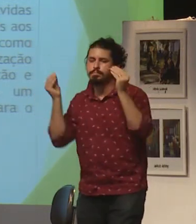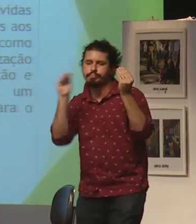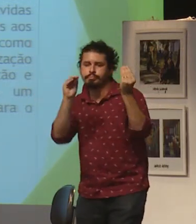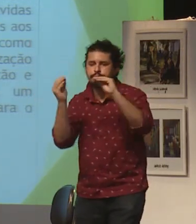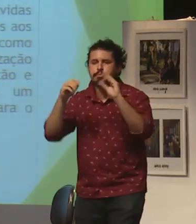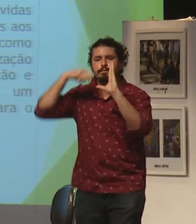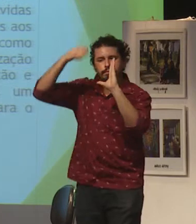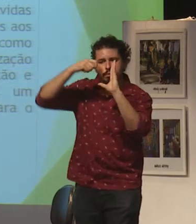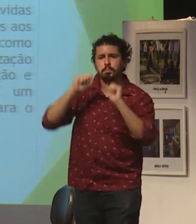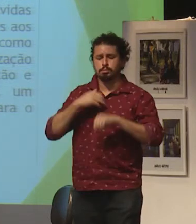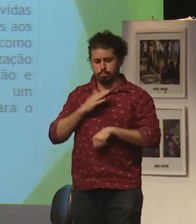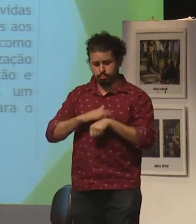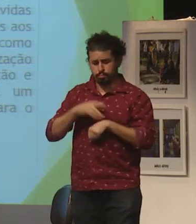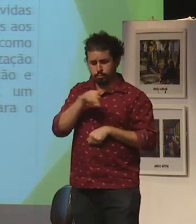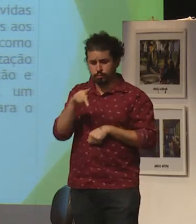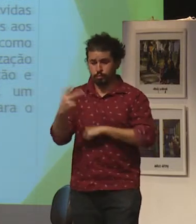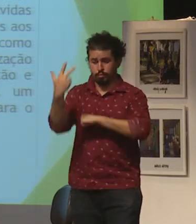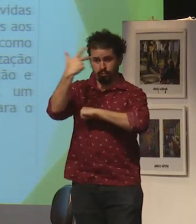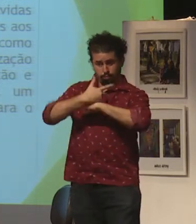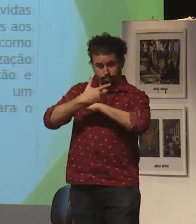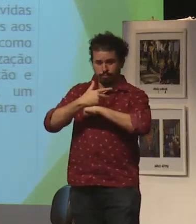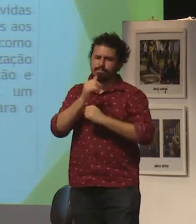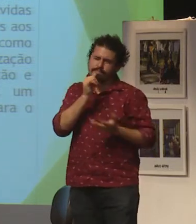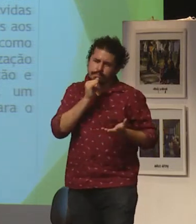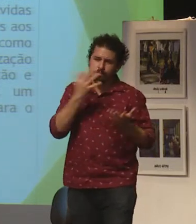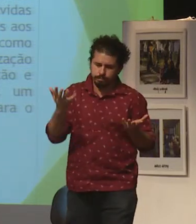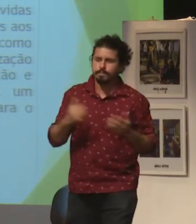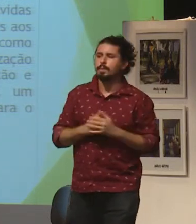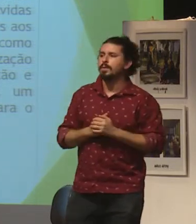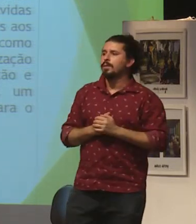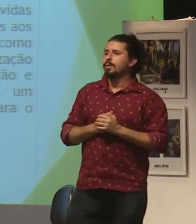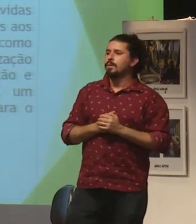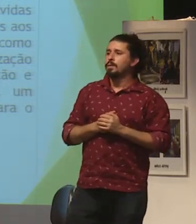vai pegando e colocando em destaques, e ele mesmo pode filmar aquela aula.